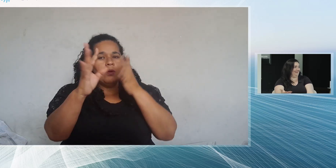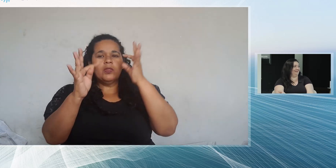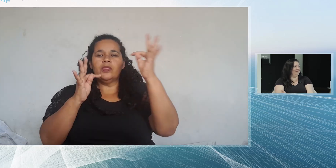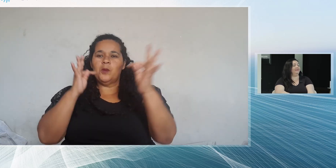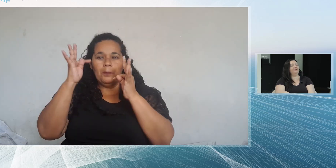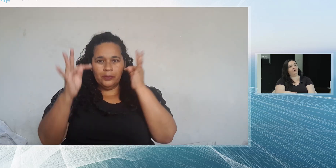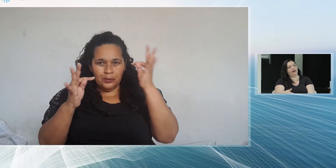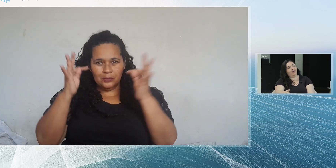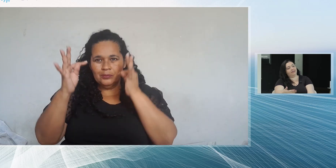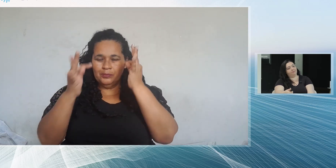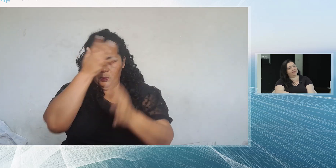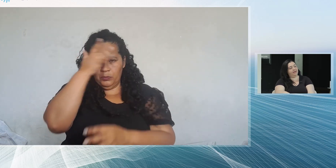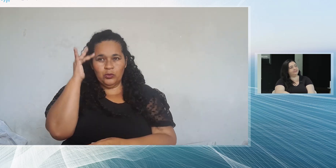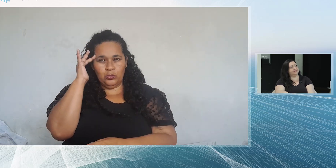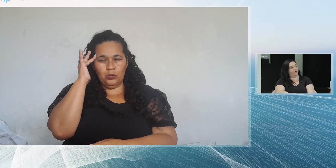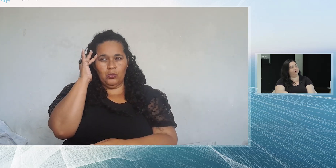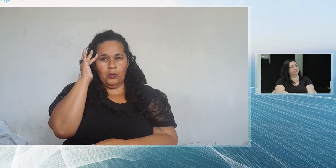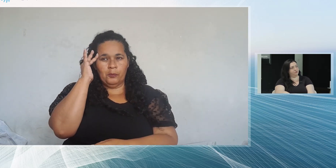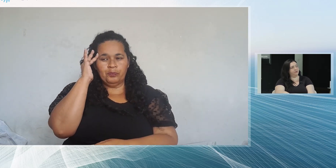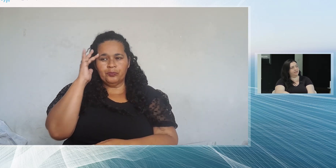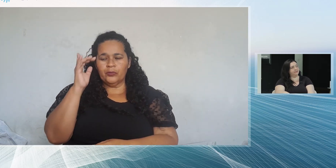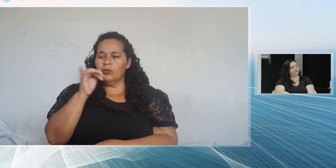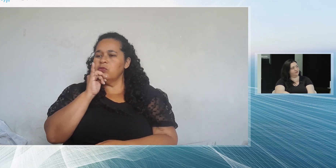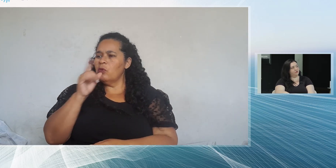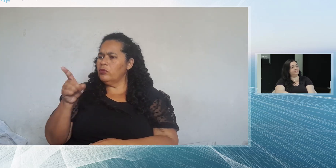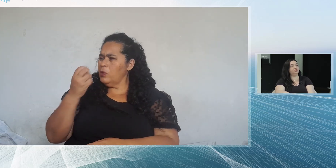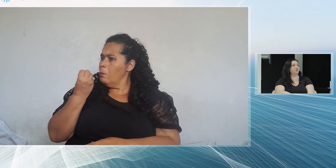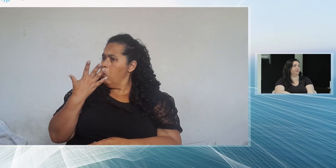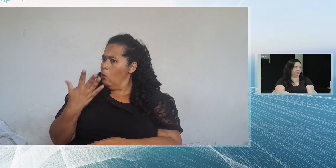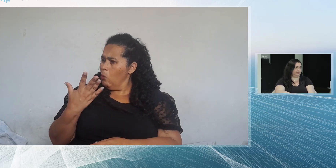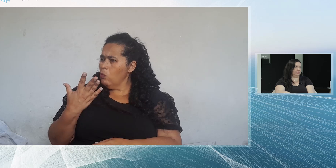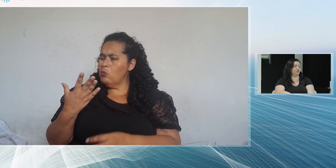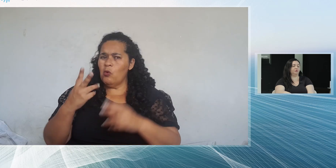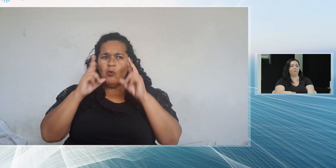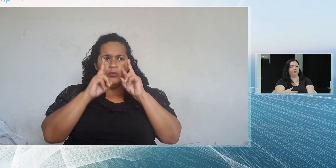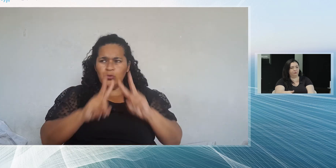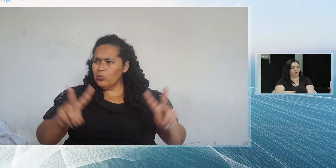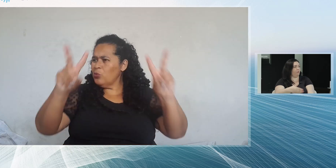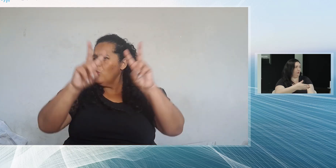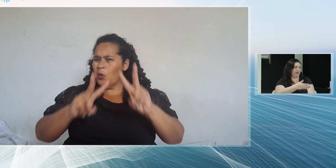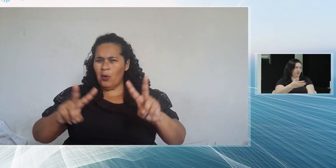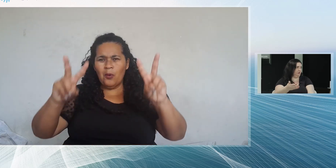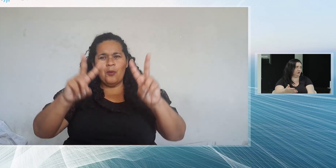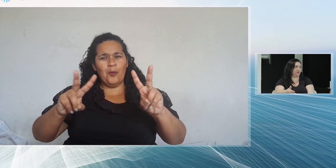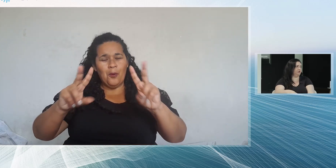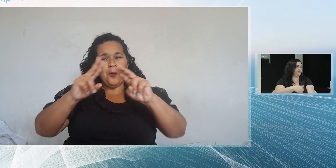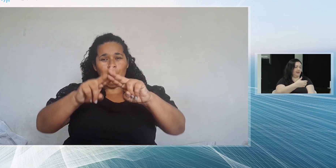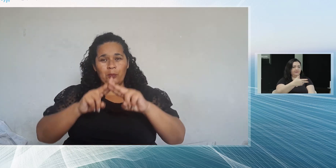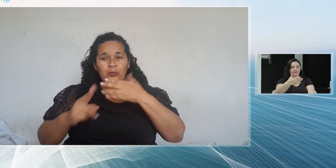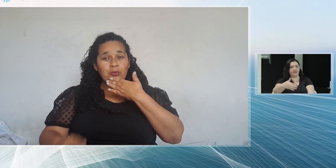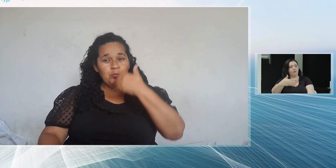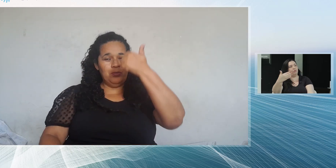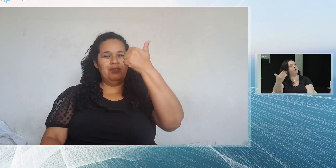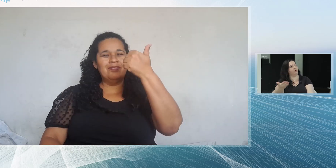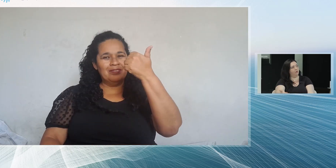Sim. Né? Então, a terapia ela é essencial por isso, porque as intervenções ajudam muito em qualquer diagnóstico, né? De